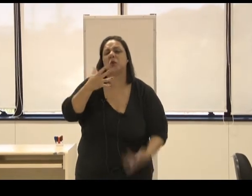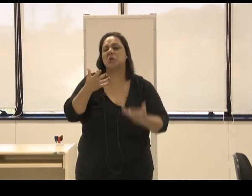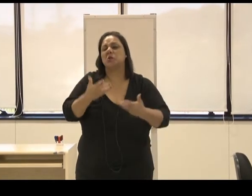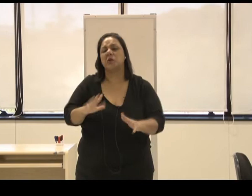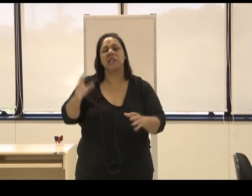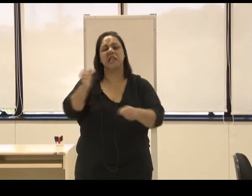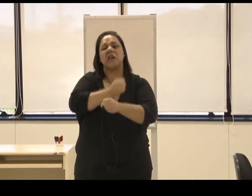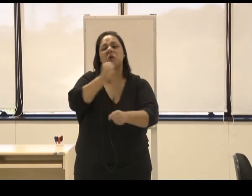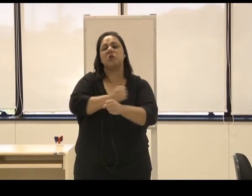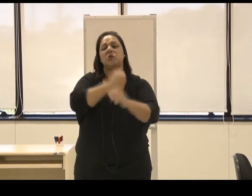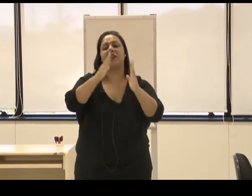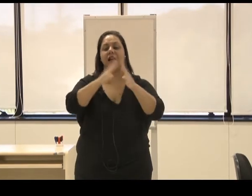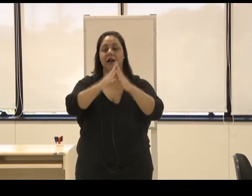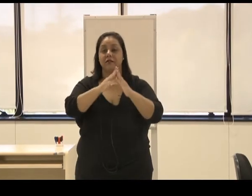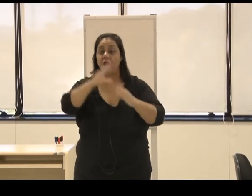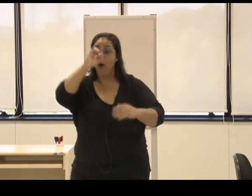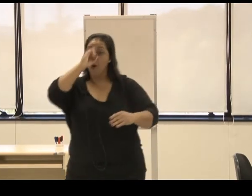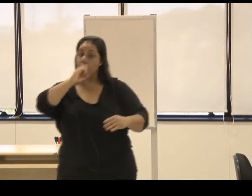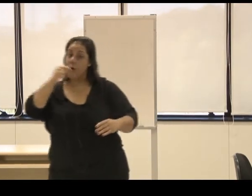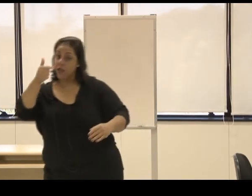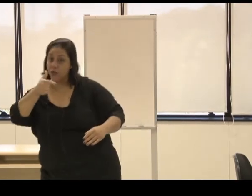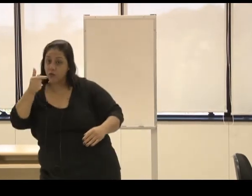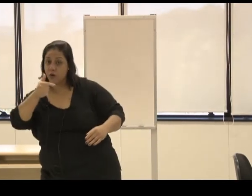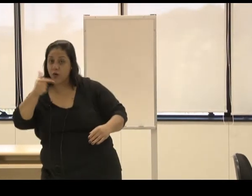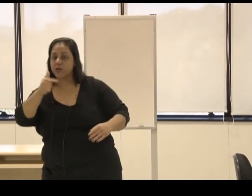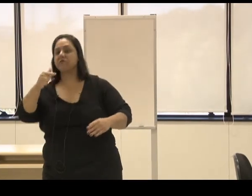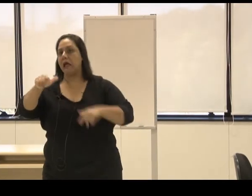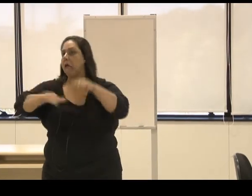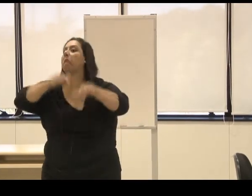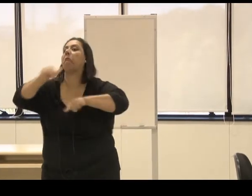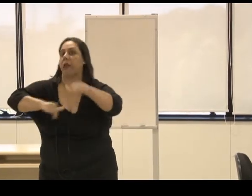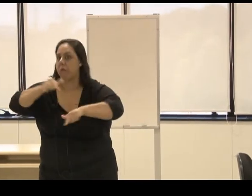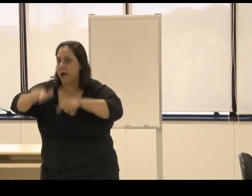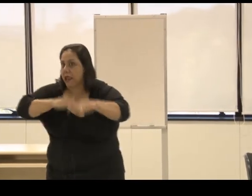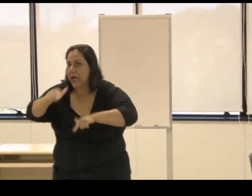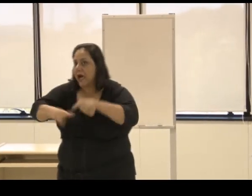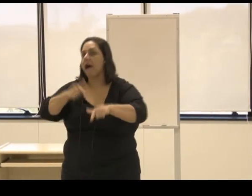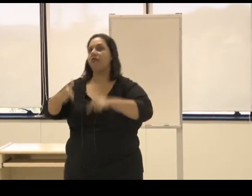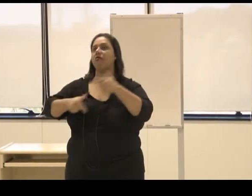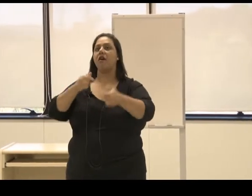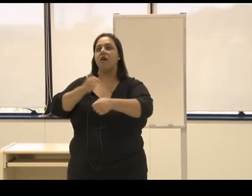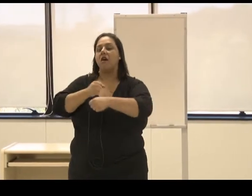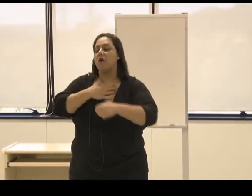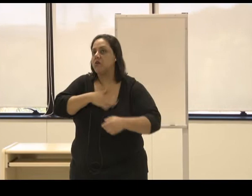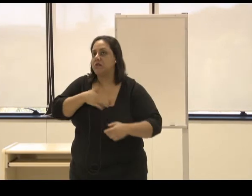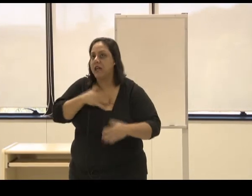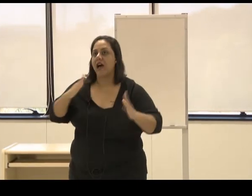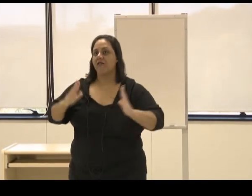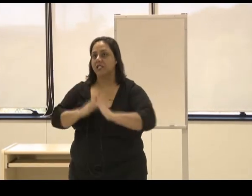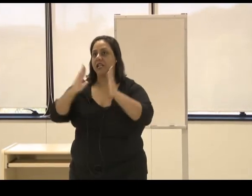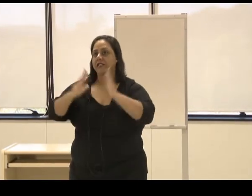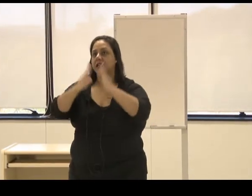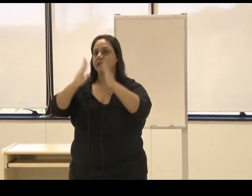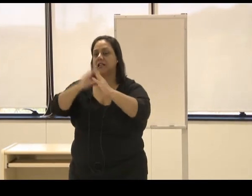não queria construir casa. Porquinho 2, trabalhava, gostava de casa,